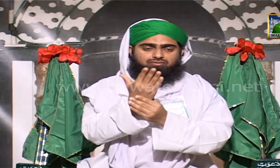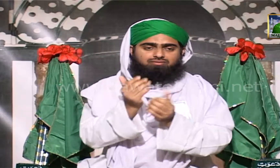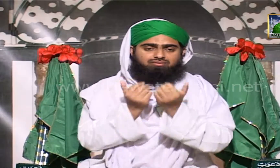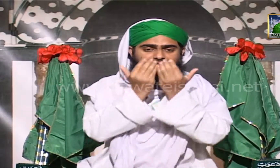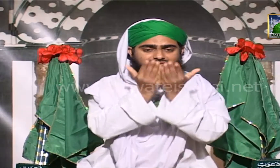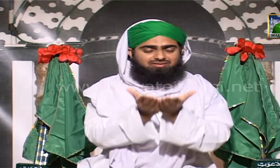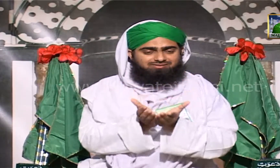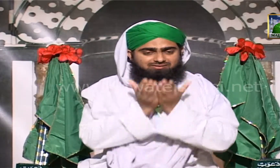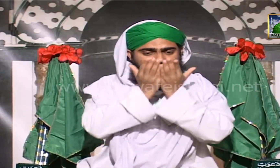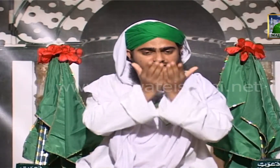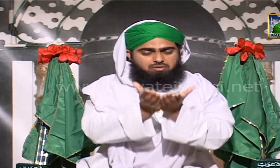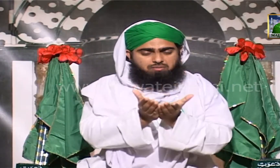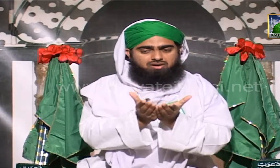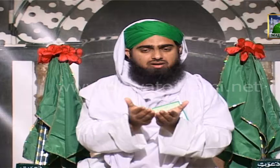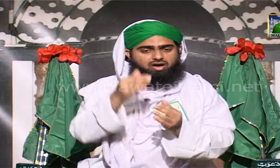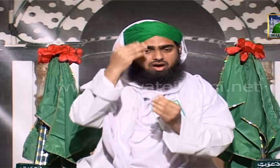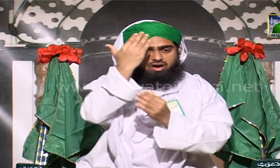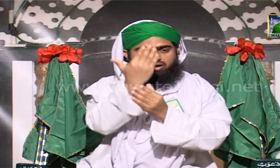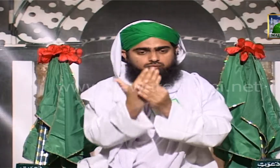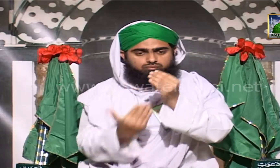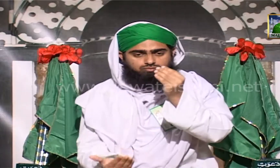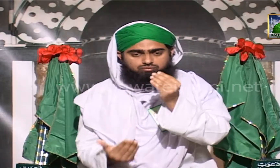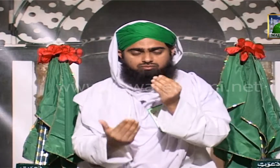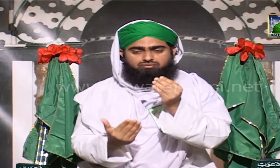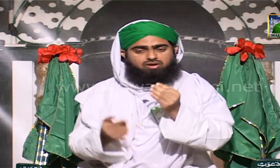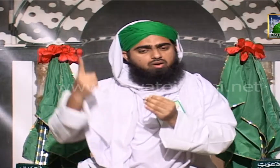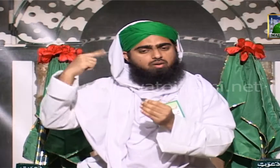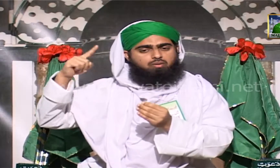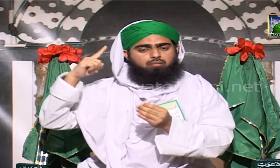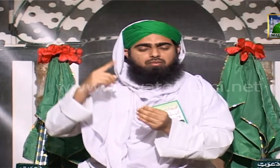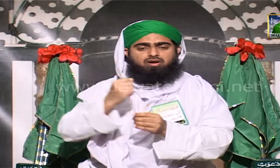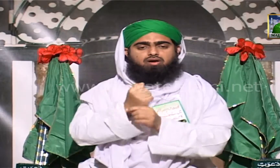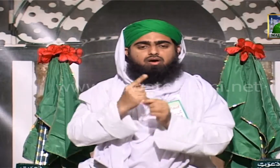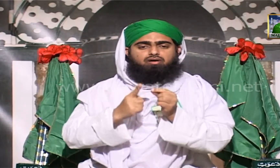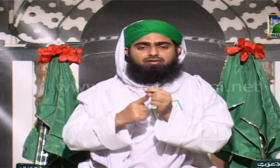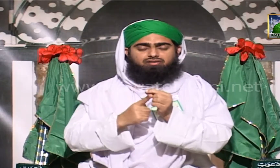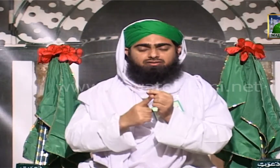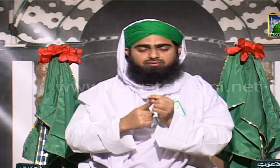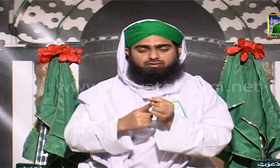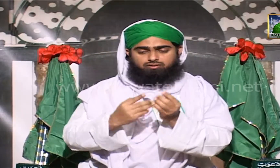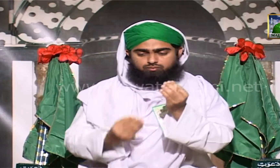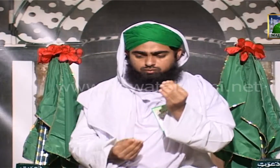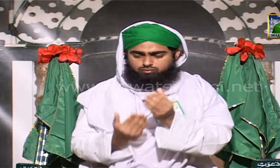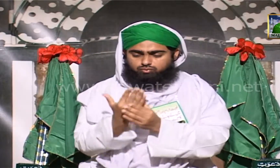ہو، نکالا تھا پہلے، نکالا تھا پہلے